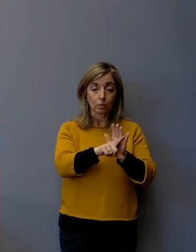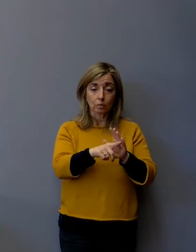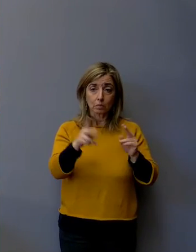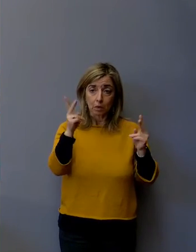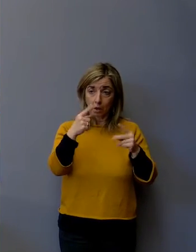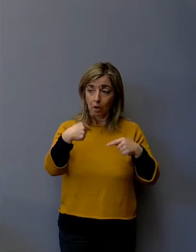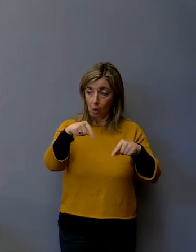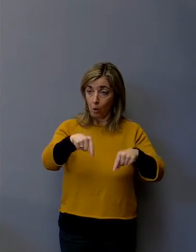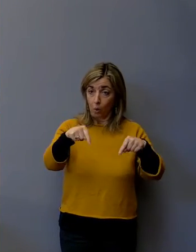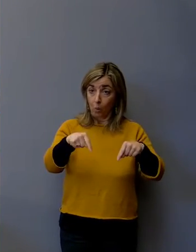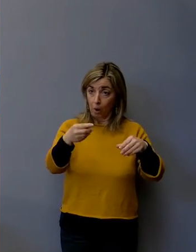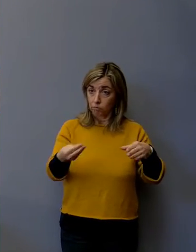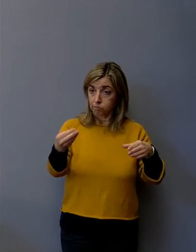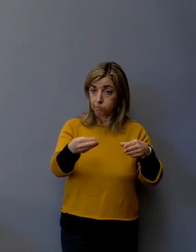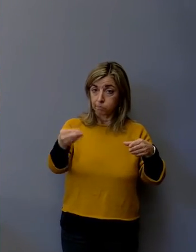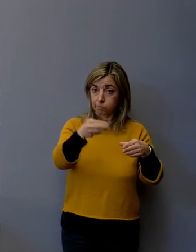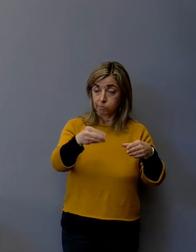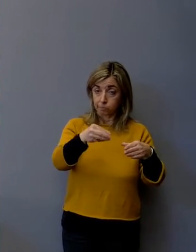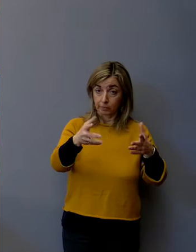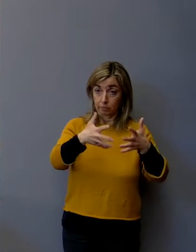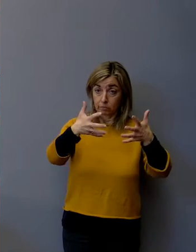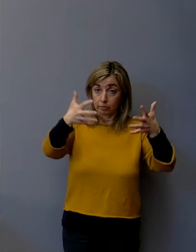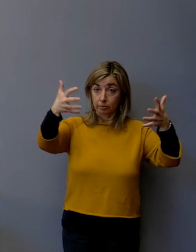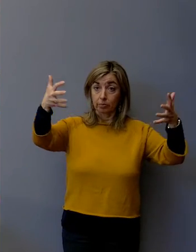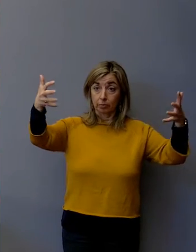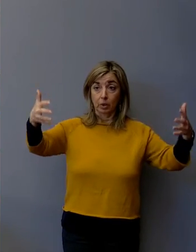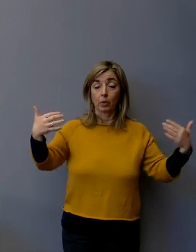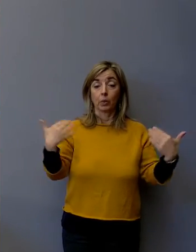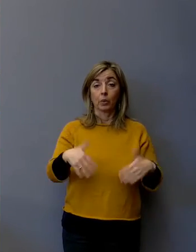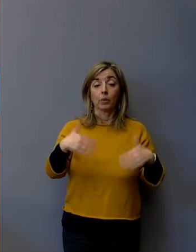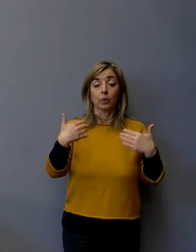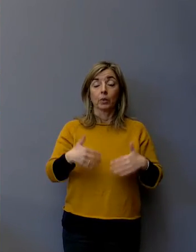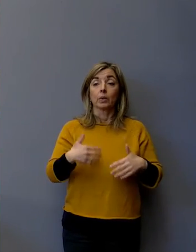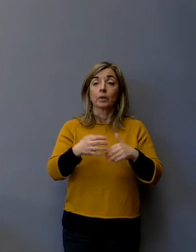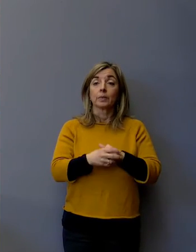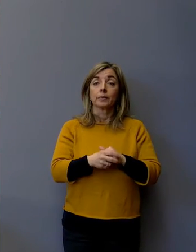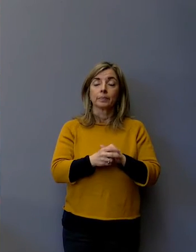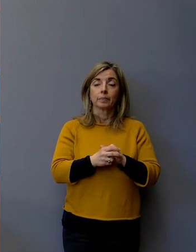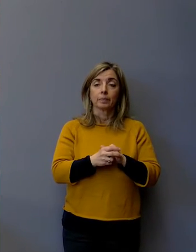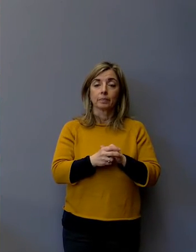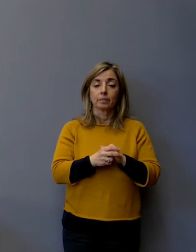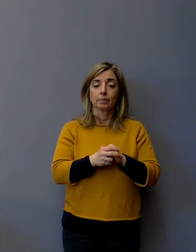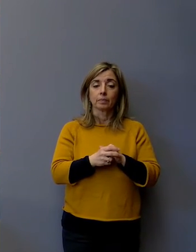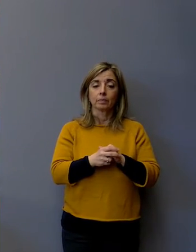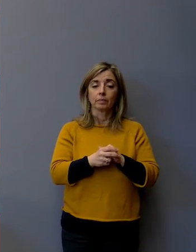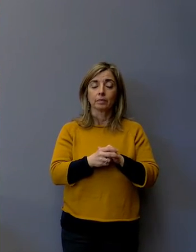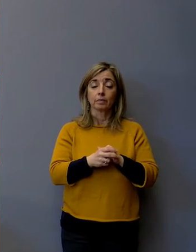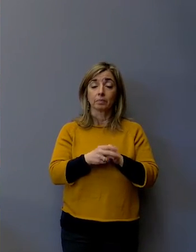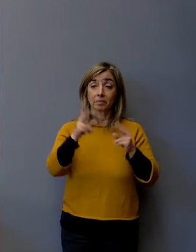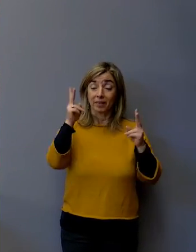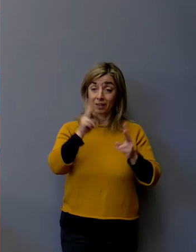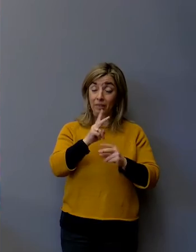dentro è l'abbiamo ingigantita molto qui dentro perché se nove direttori